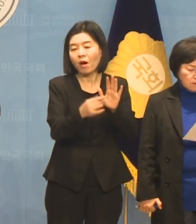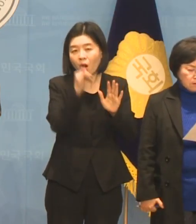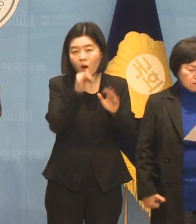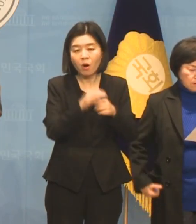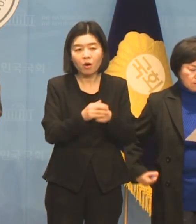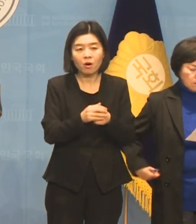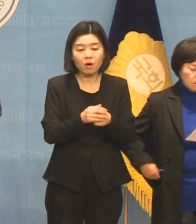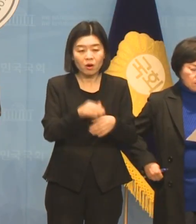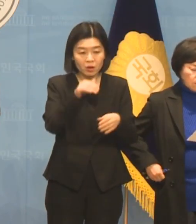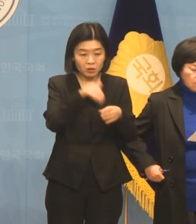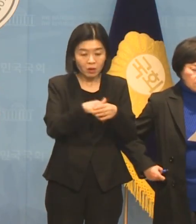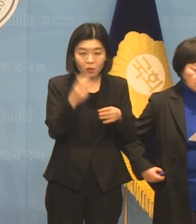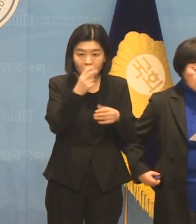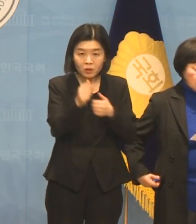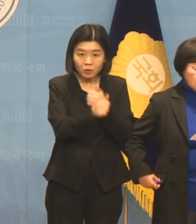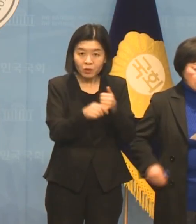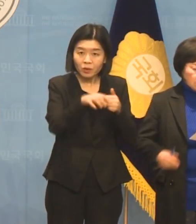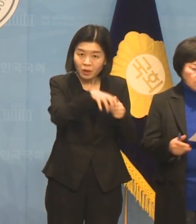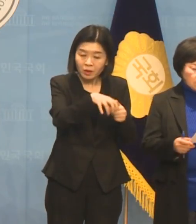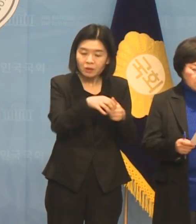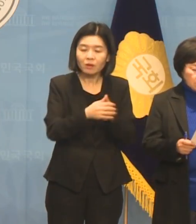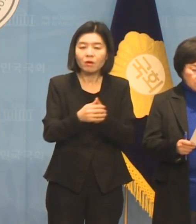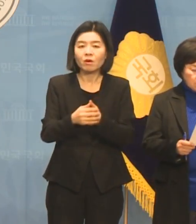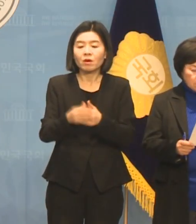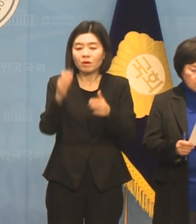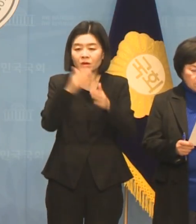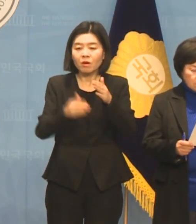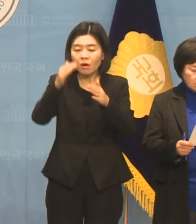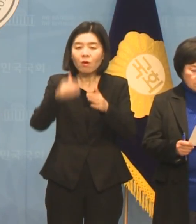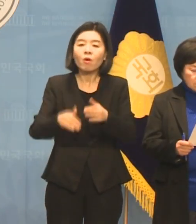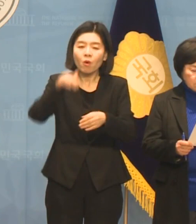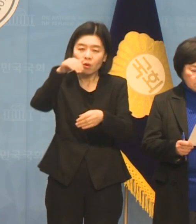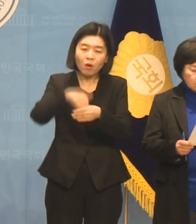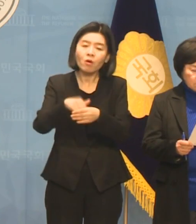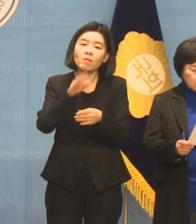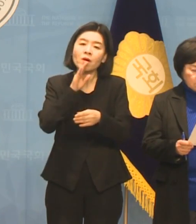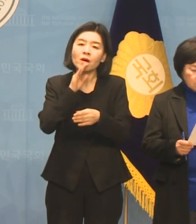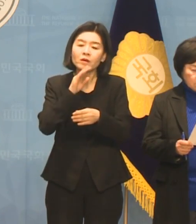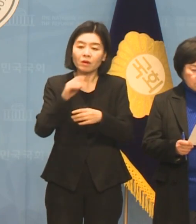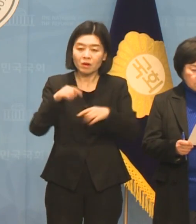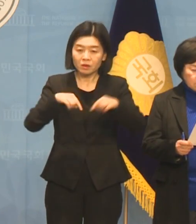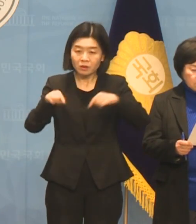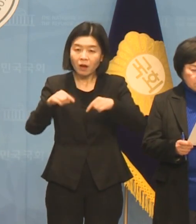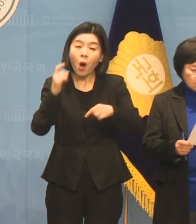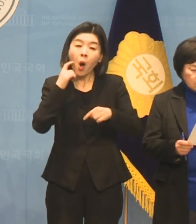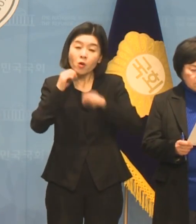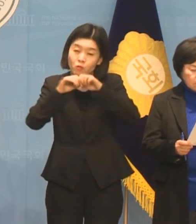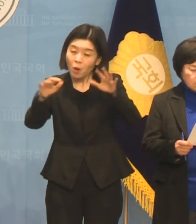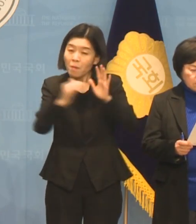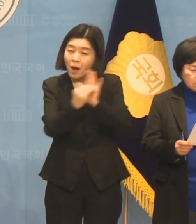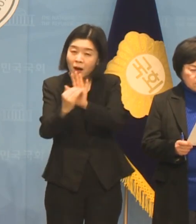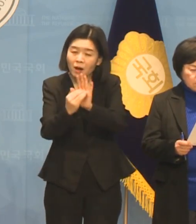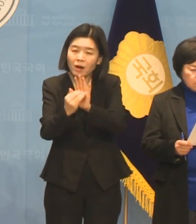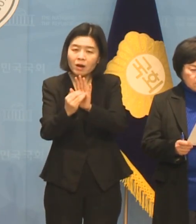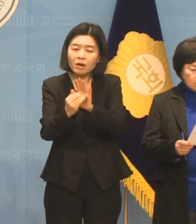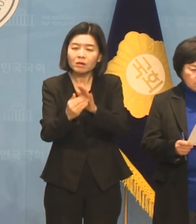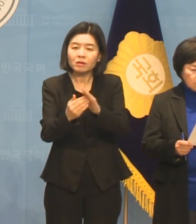선거와 우리 정당 현수막에 대한 허위사실 유포를 막아야 할 책임이 있음에도 수수방관하고 있는 모습입니다.